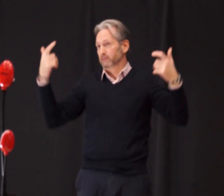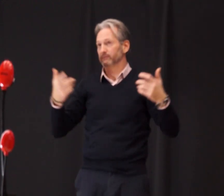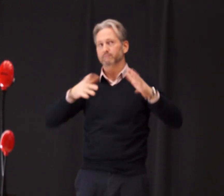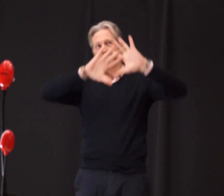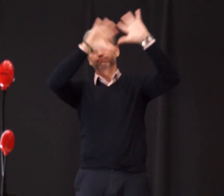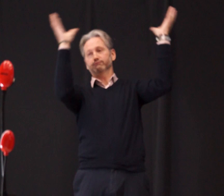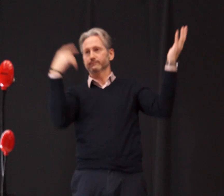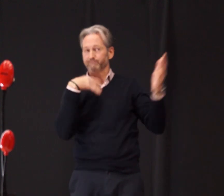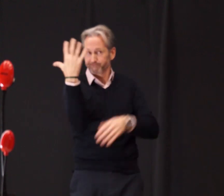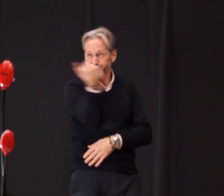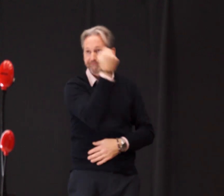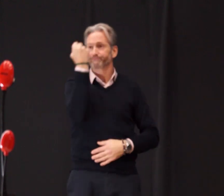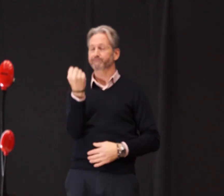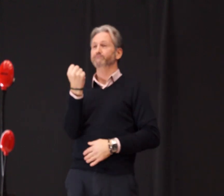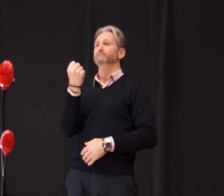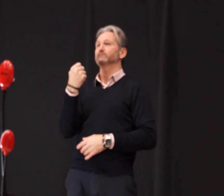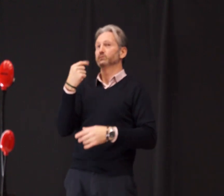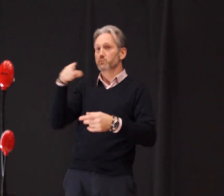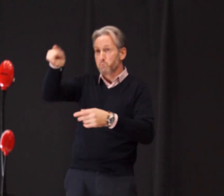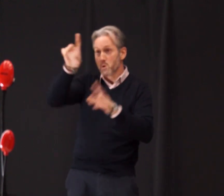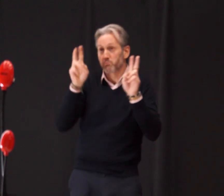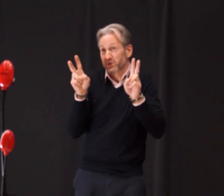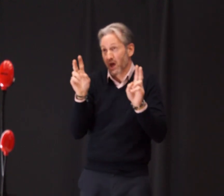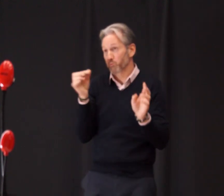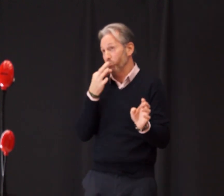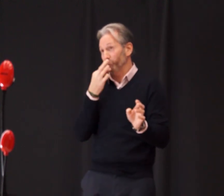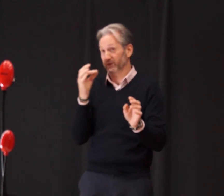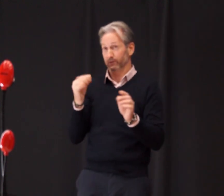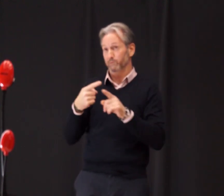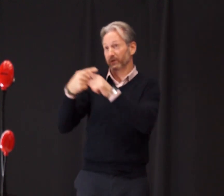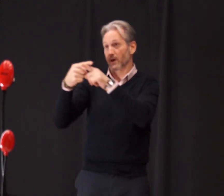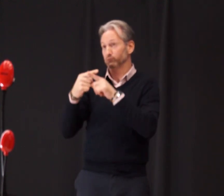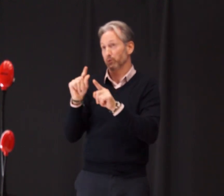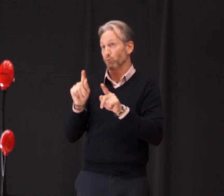Sur la question des paramètres, il y a plein de choses à aborder, donc je vais reprendre un autre exemple, mais